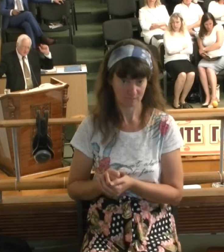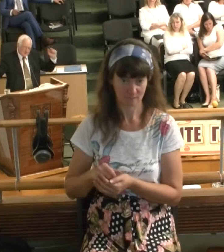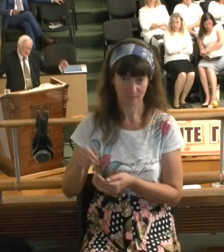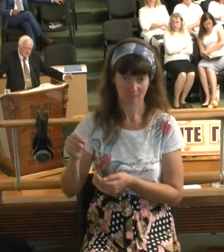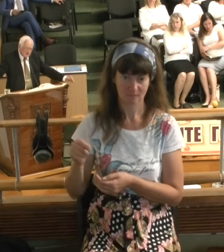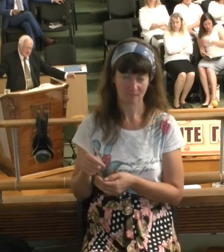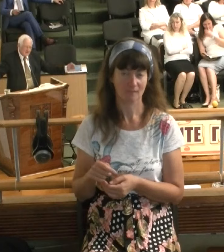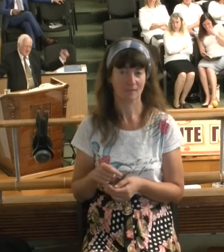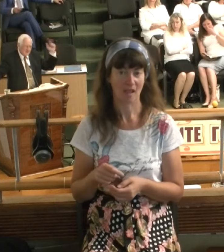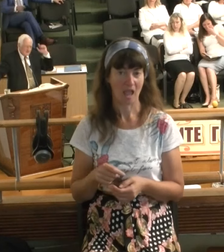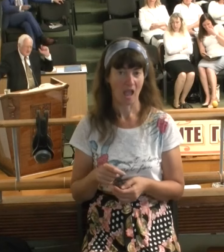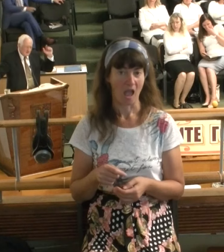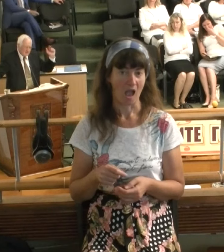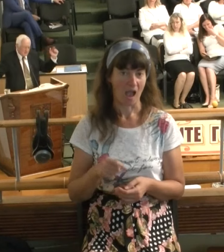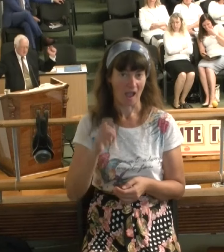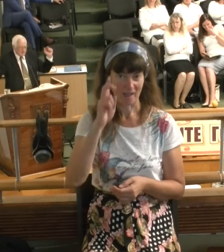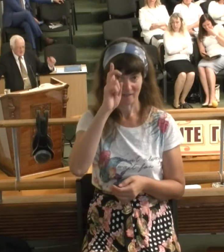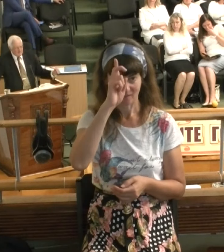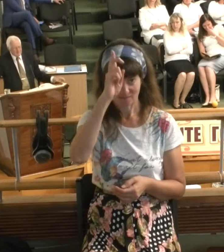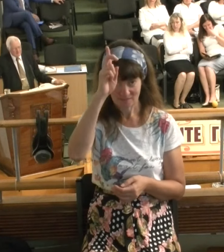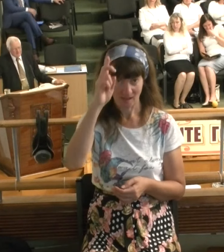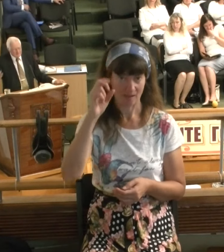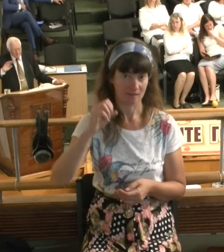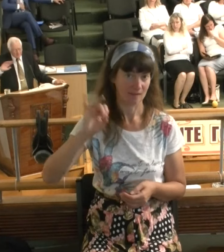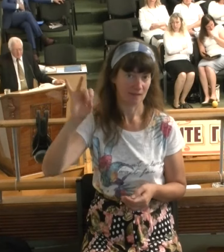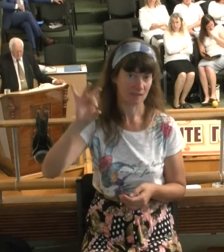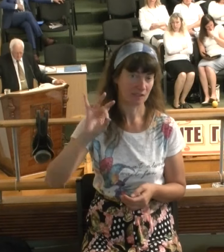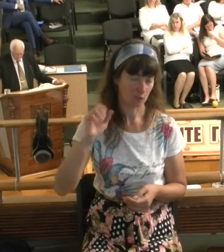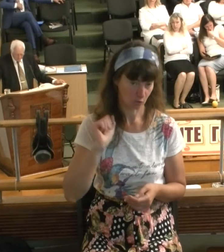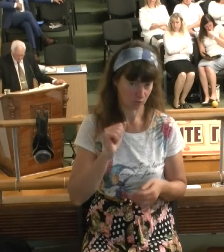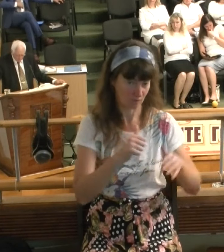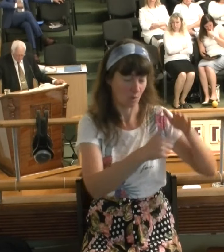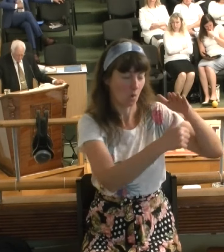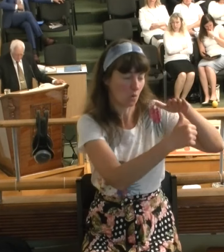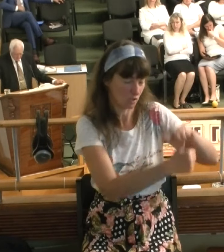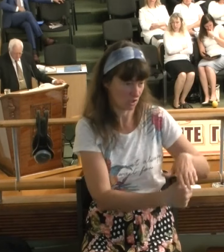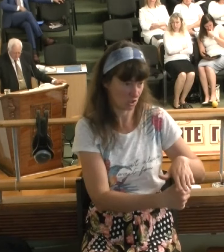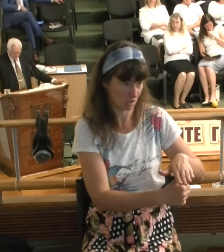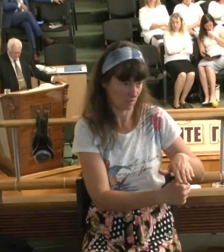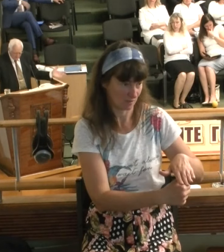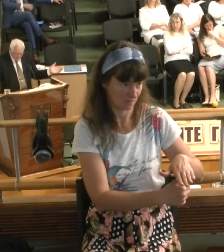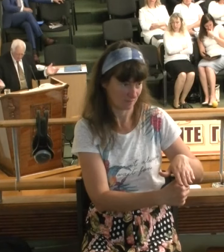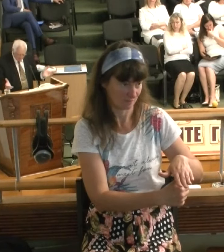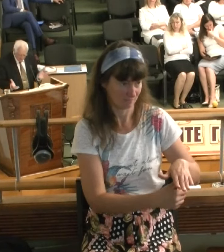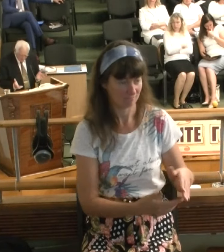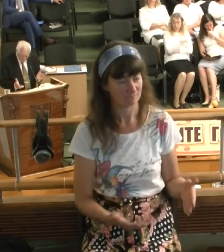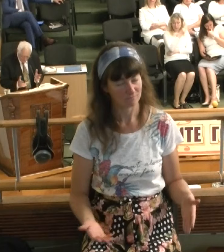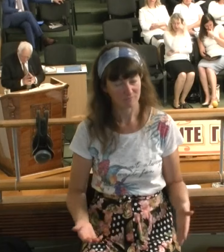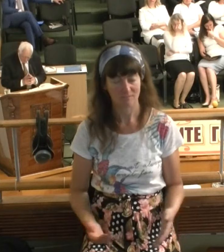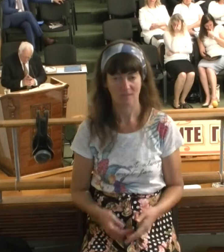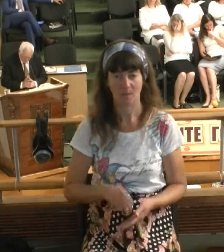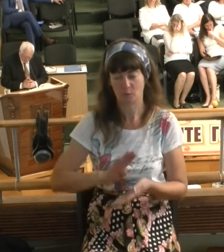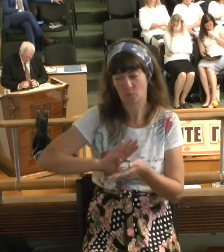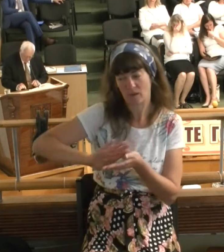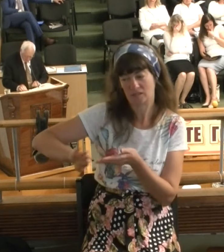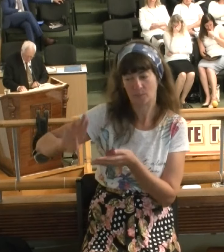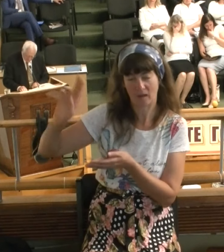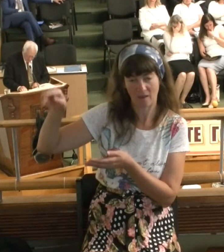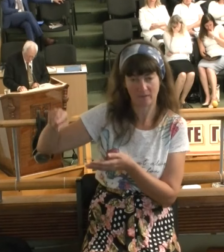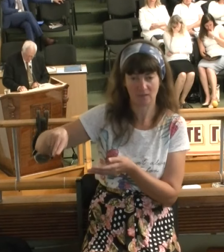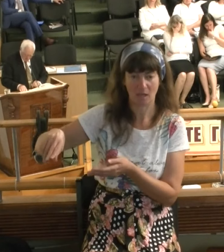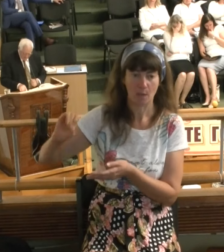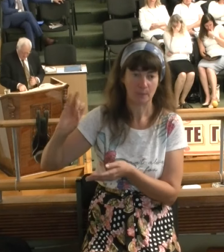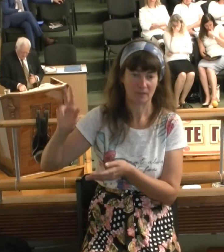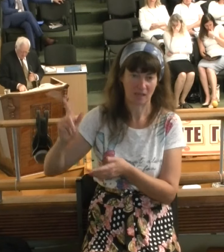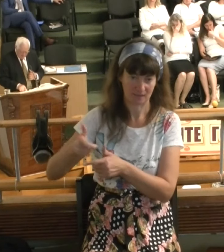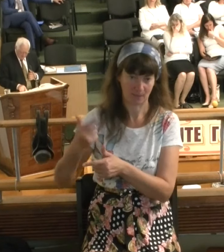Ирод уничижил, а потом одел и отправил к Пилату. Друзья дорогие, Евангелие от Иоанна,